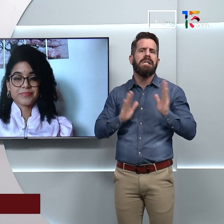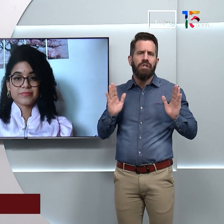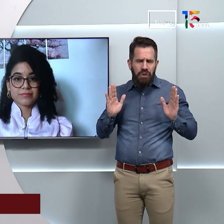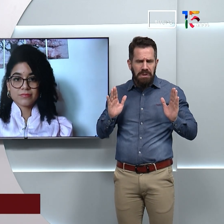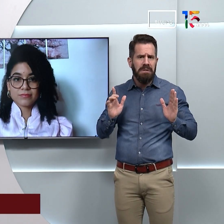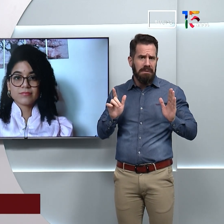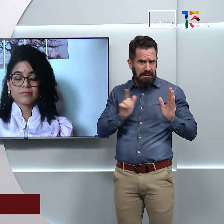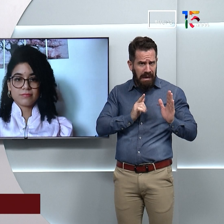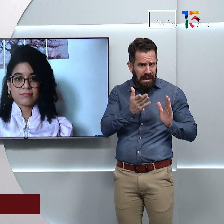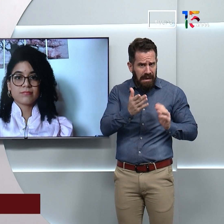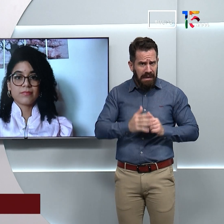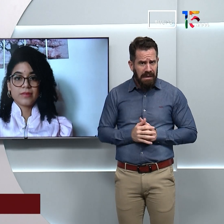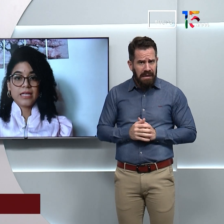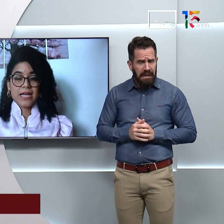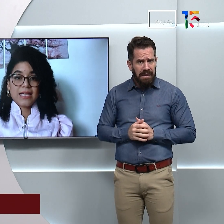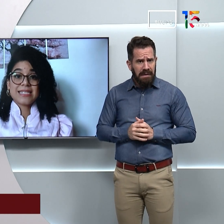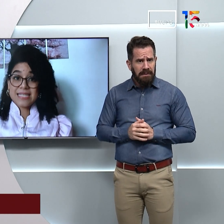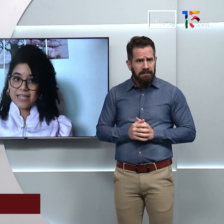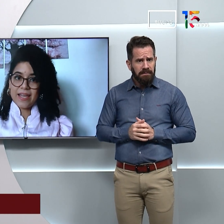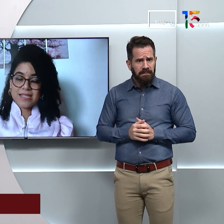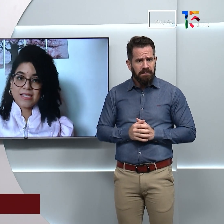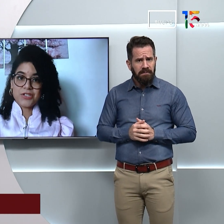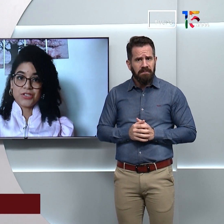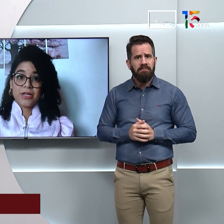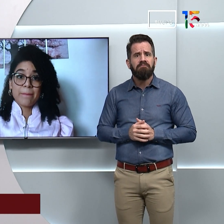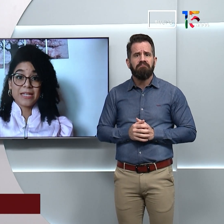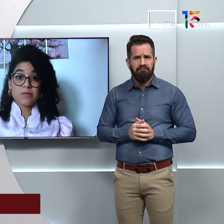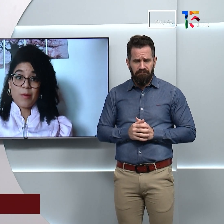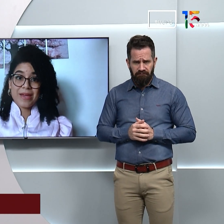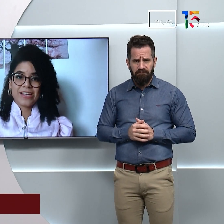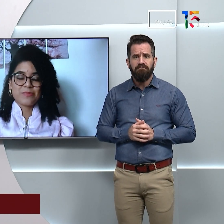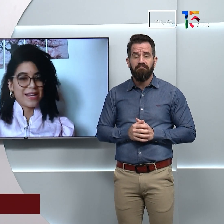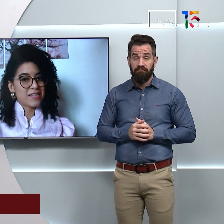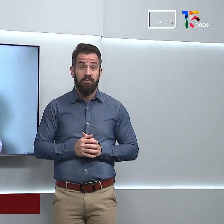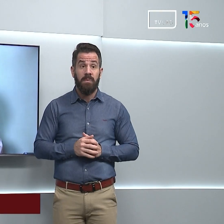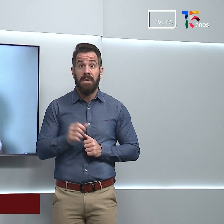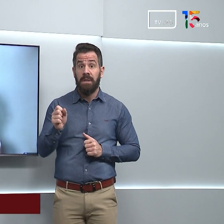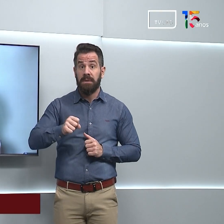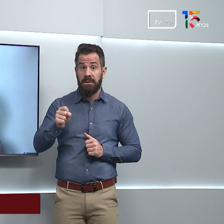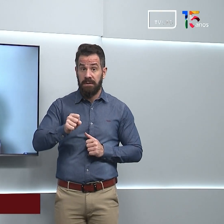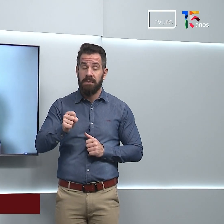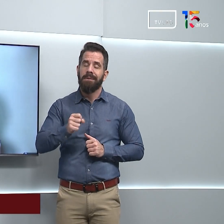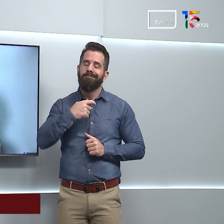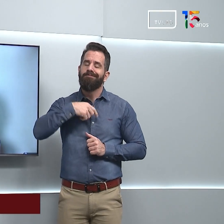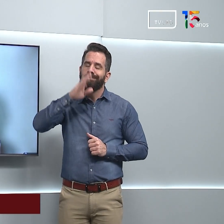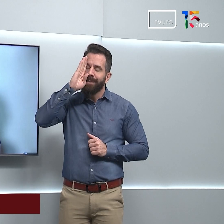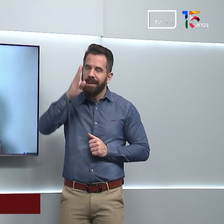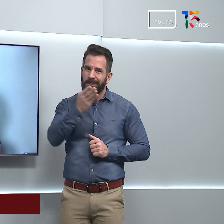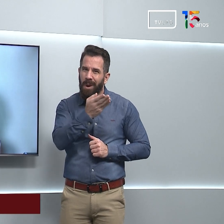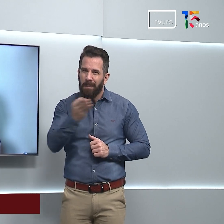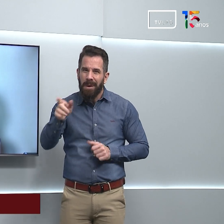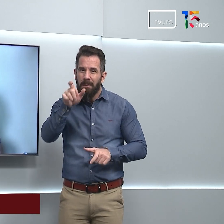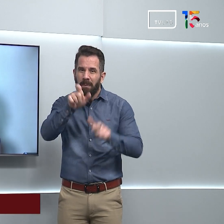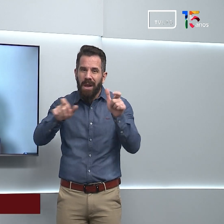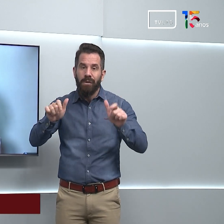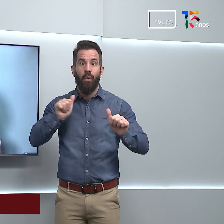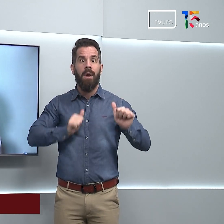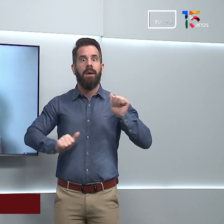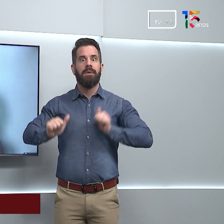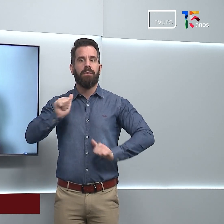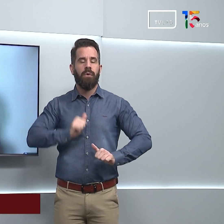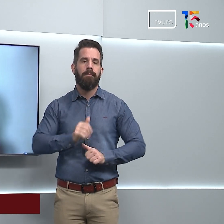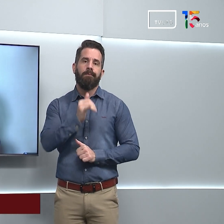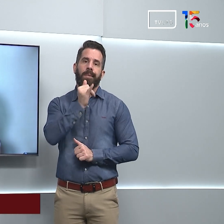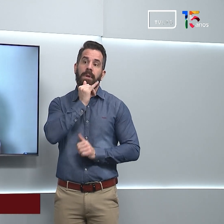consumir o café? Sim, existe. Principalmente para essas pessoas ansiosas, como você falou. Então, o excesso